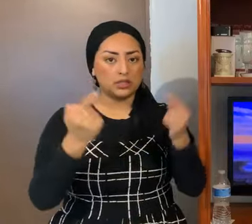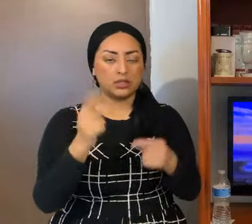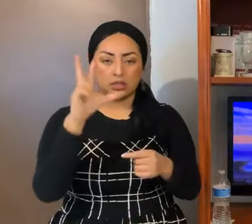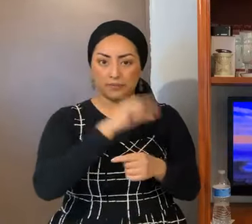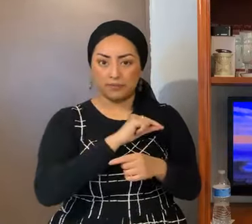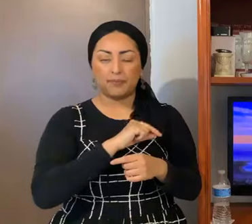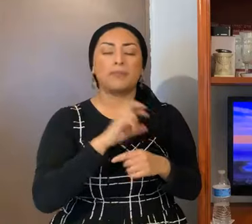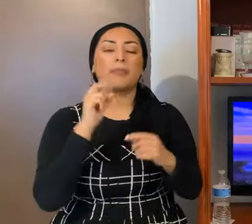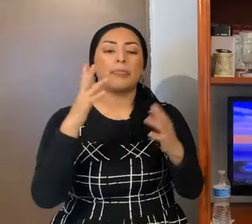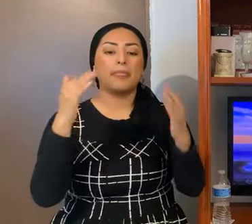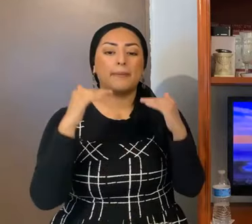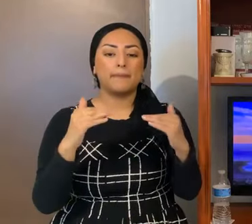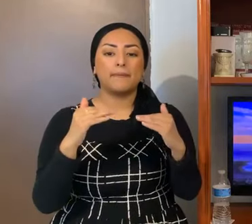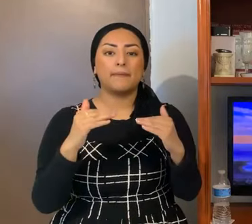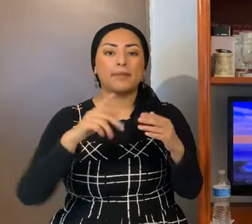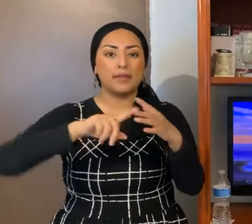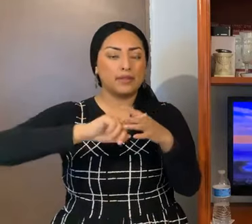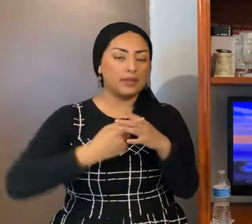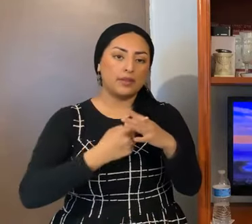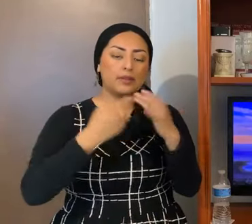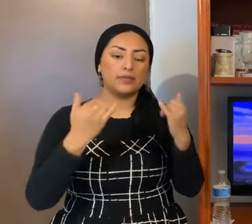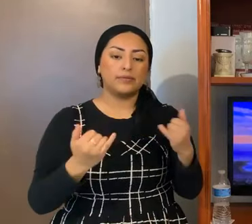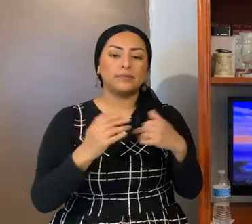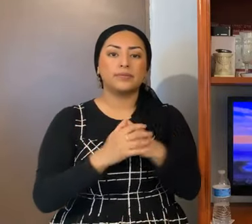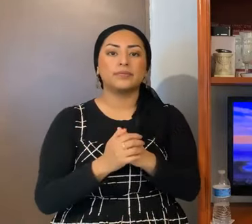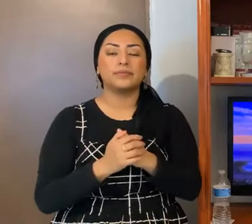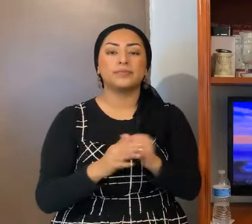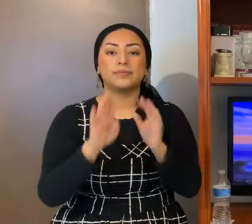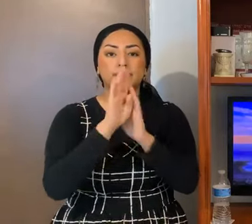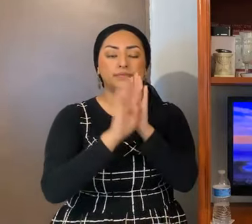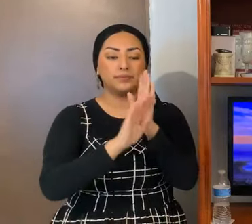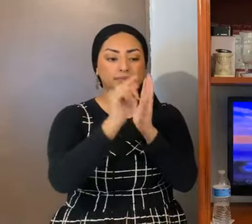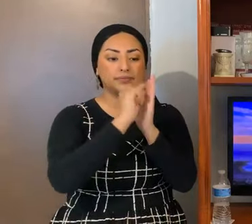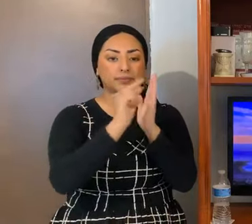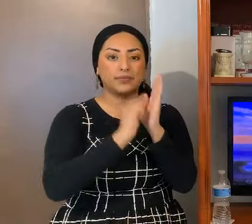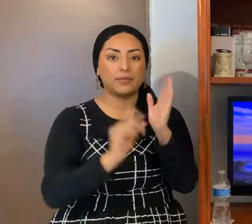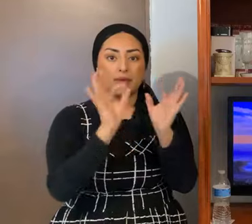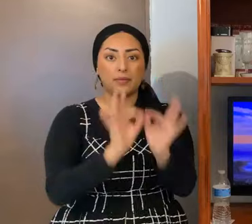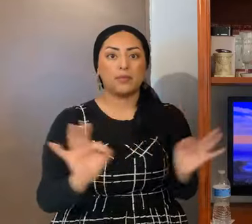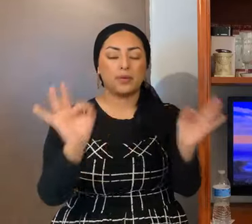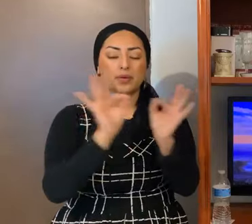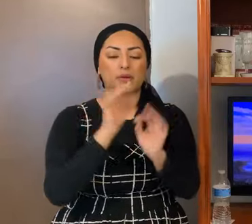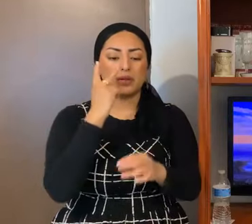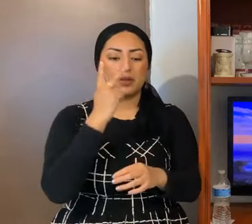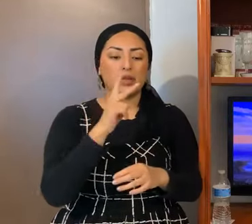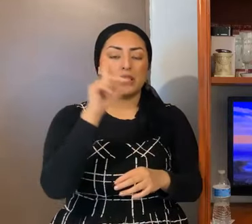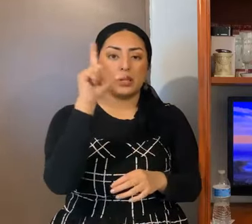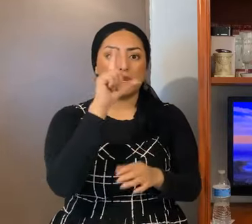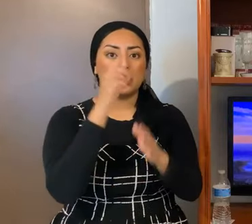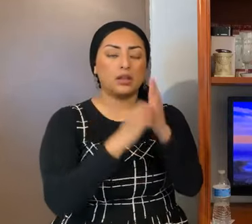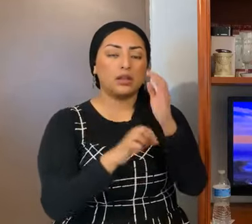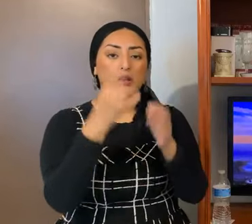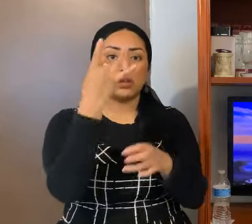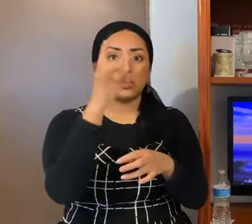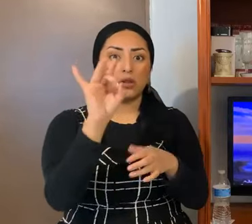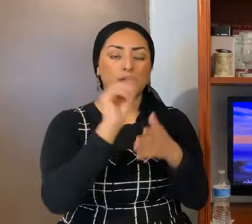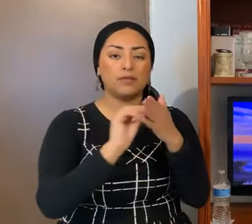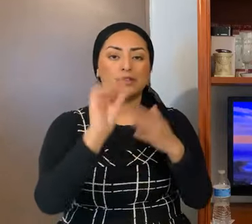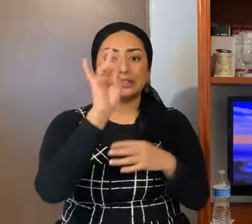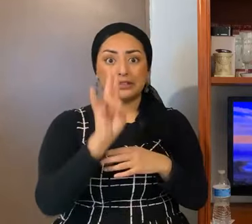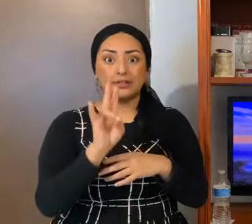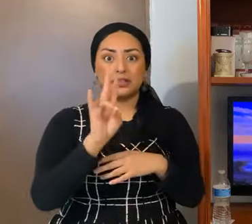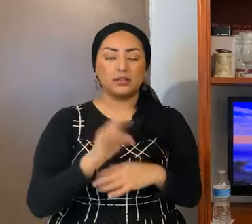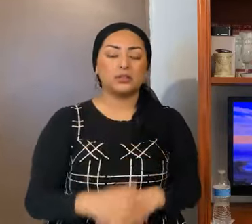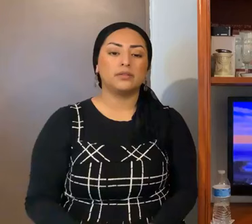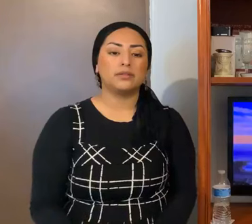voluntario. Ahora, vamos a entrar de lleno. Las citas clave. Vamos a Levítico 18, verso 7.